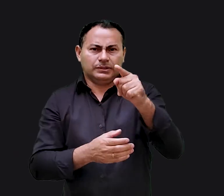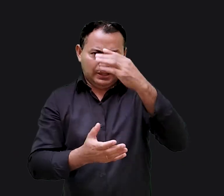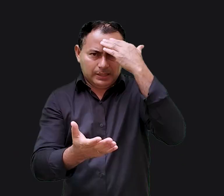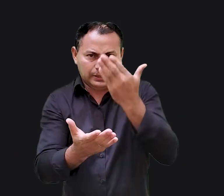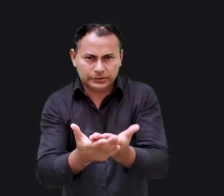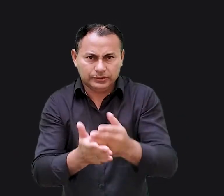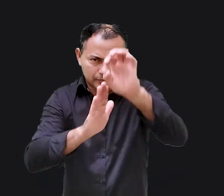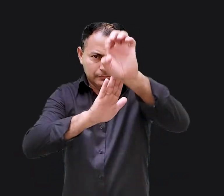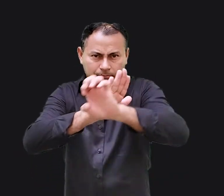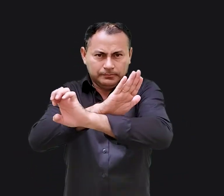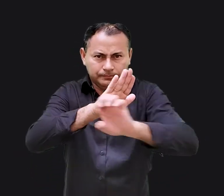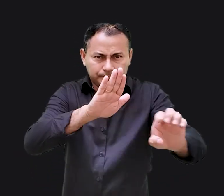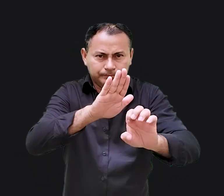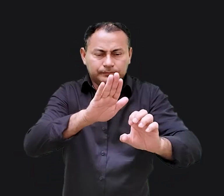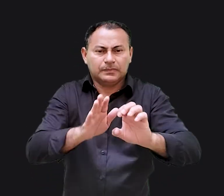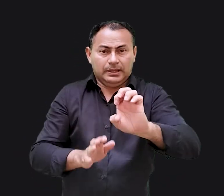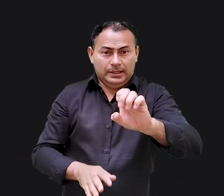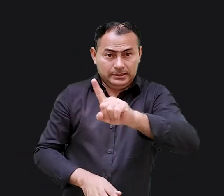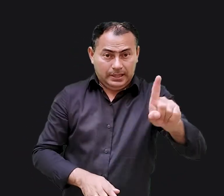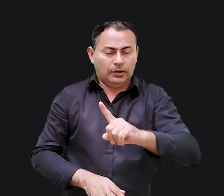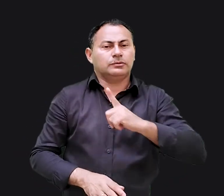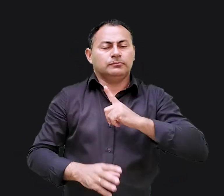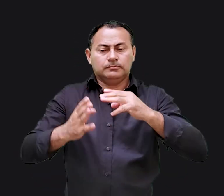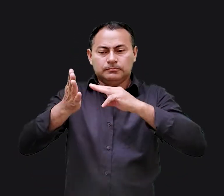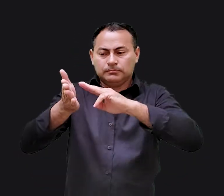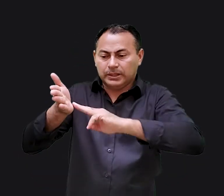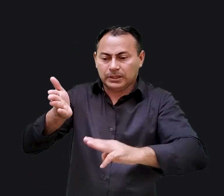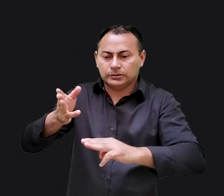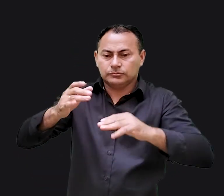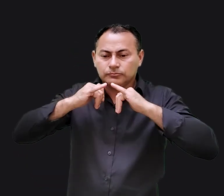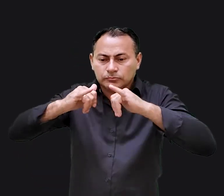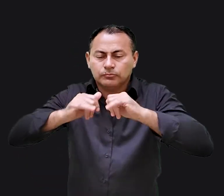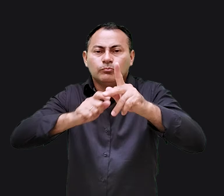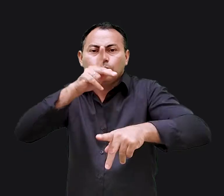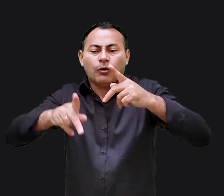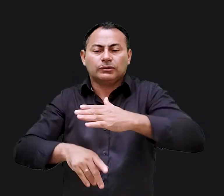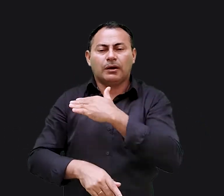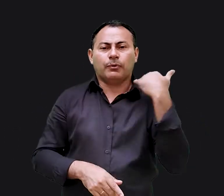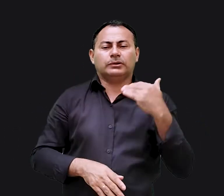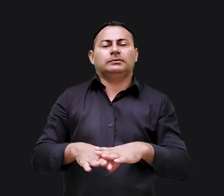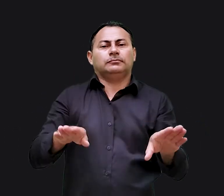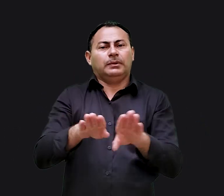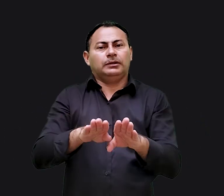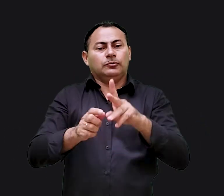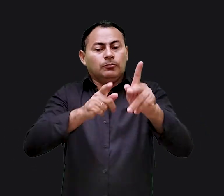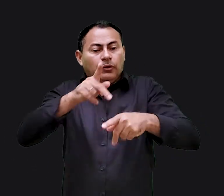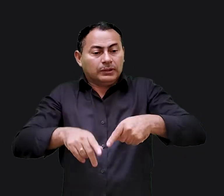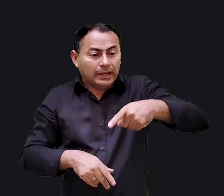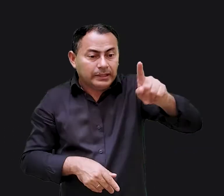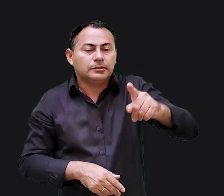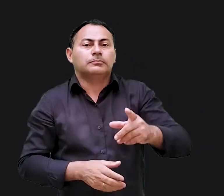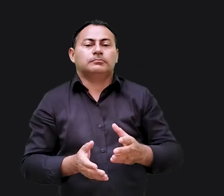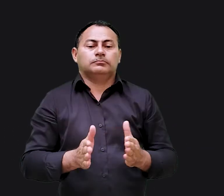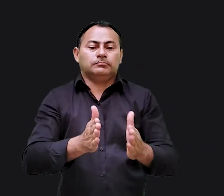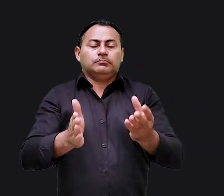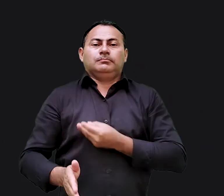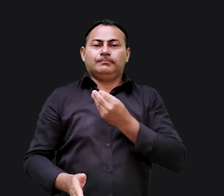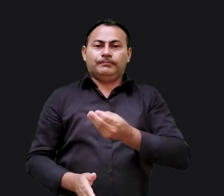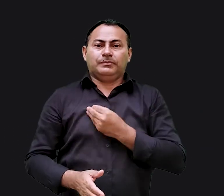Você acredita no Evangelho? O Ezequiel tinha uma mensagem para o povo que estava morrendo e para o povo que caminhava para a vida. E ele